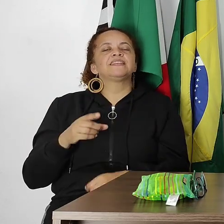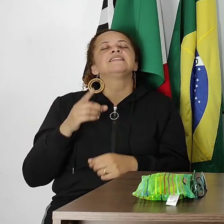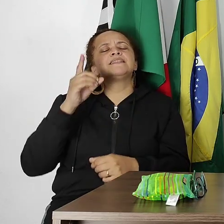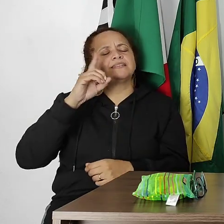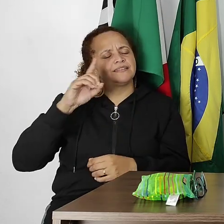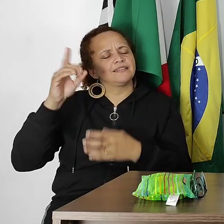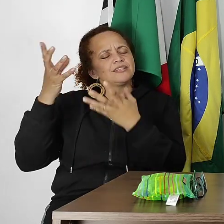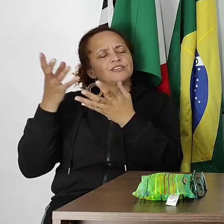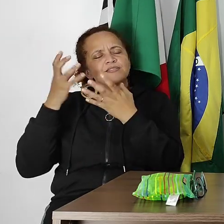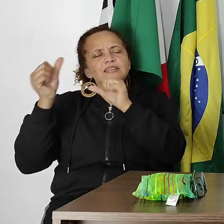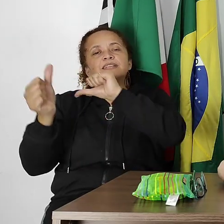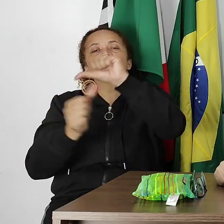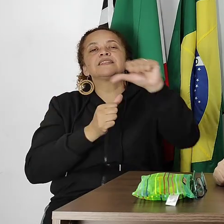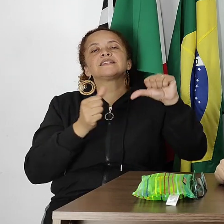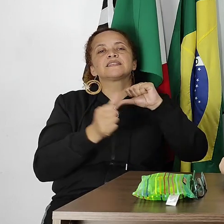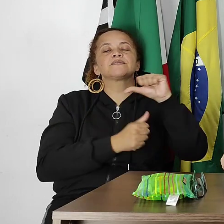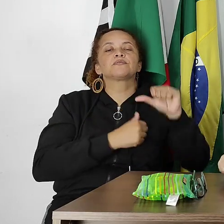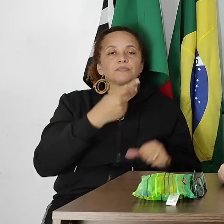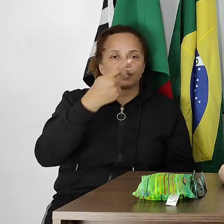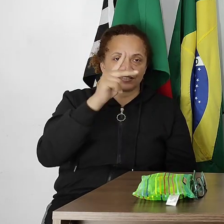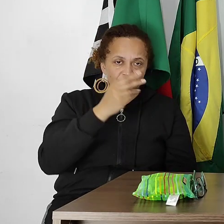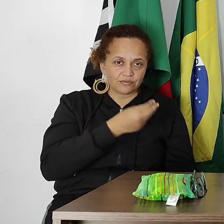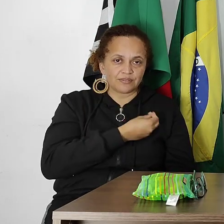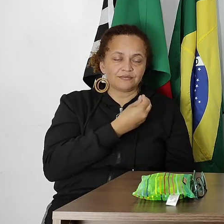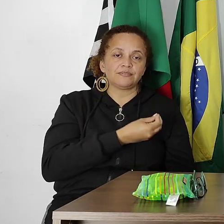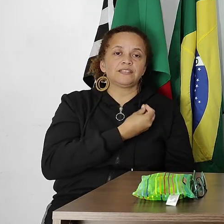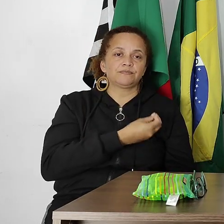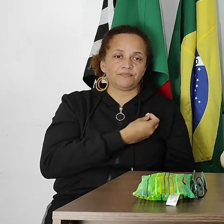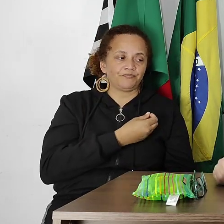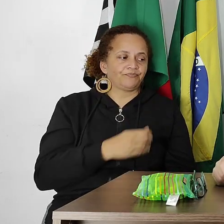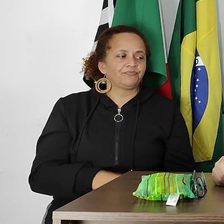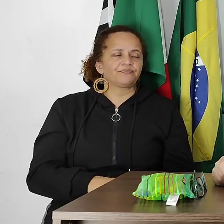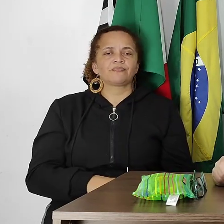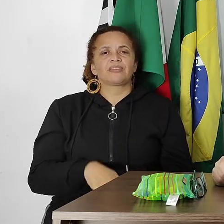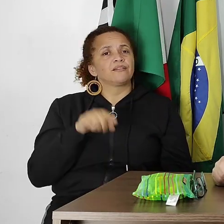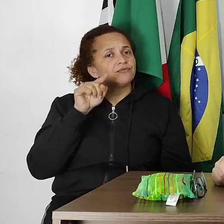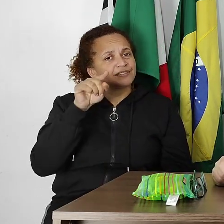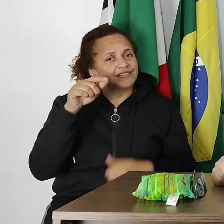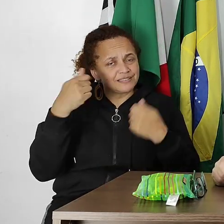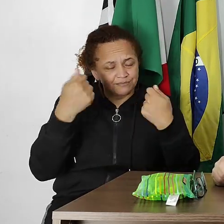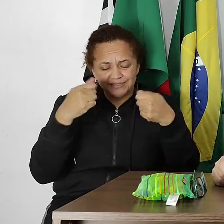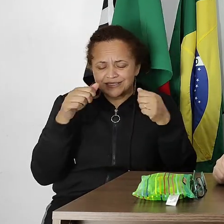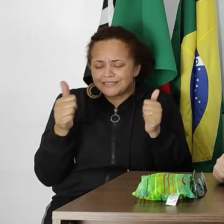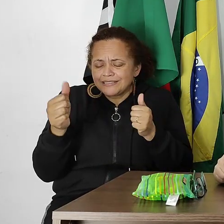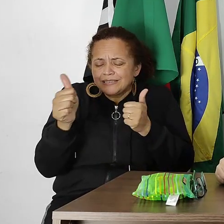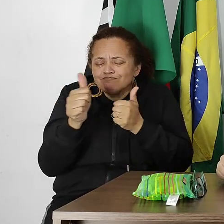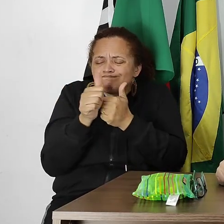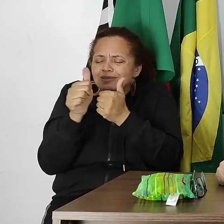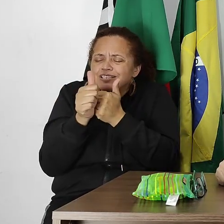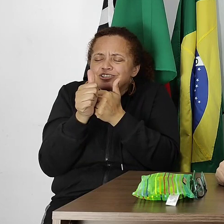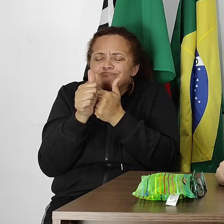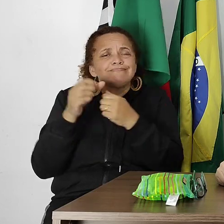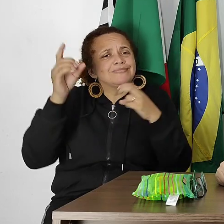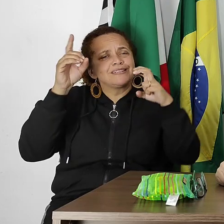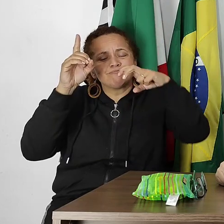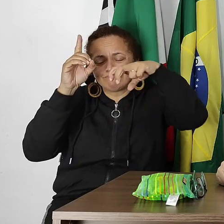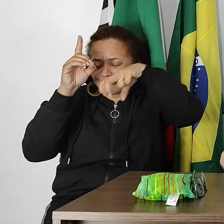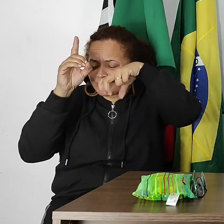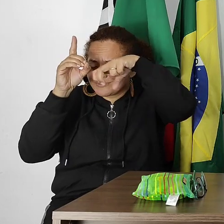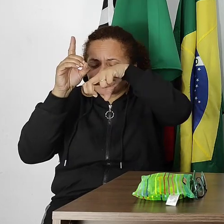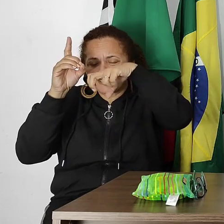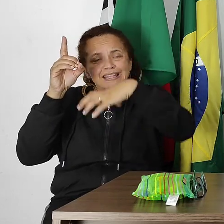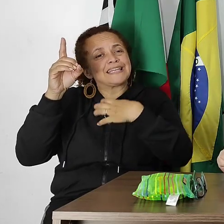história dele e dela. Filha, eles precisam se aproximar de mim e ter experiência comigo